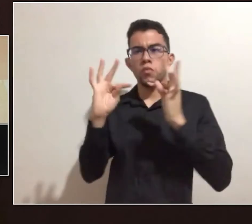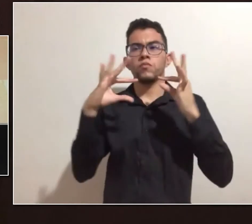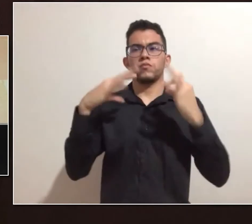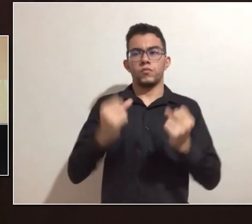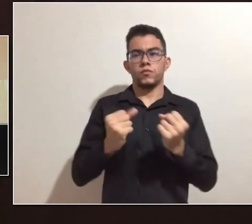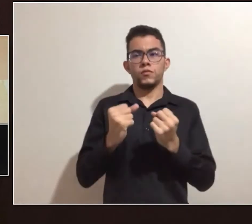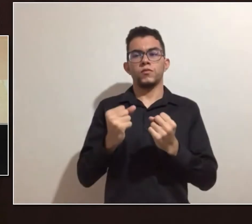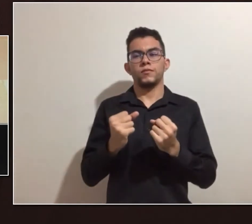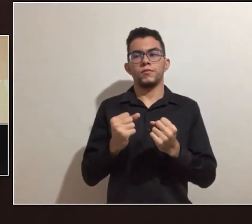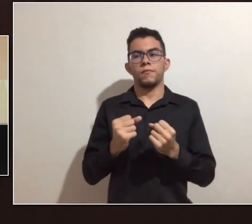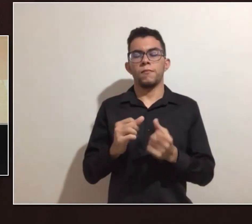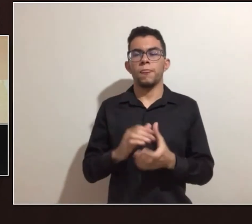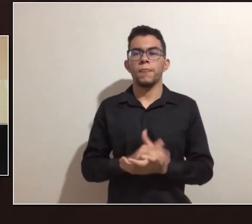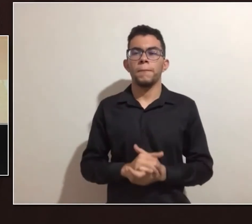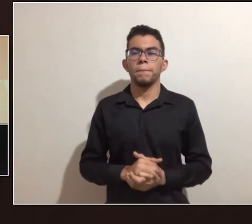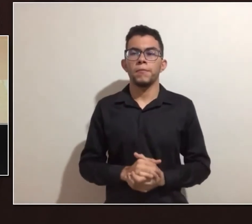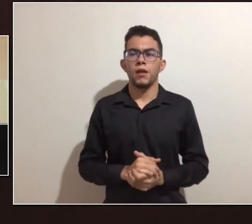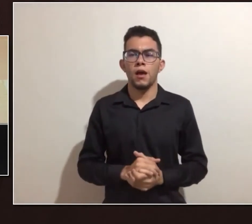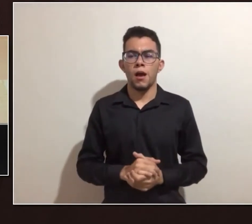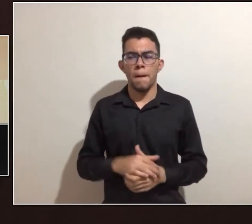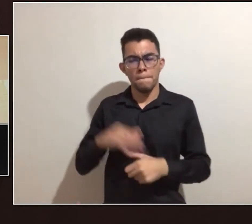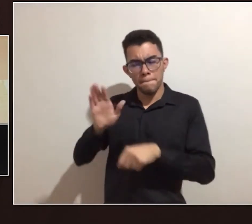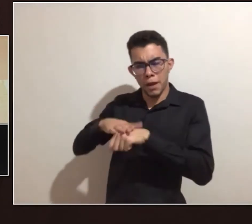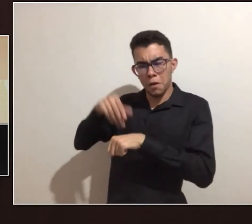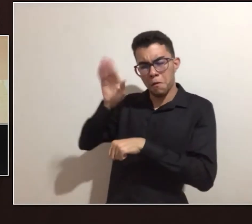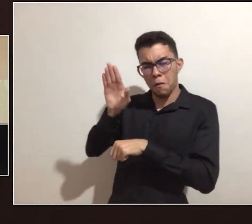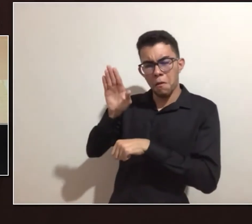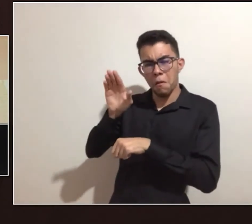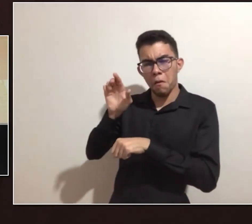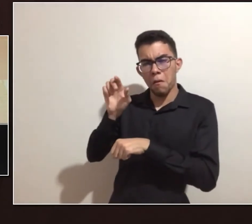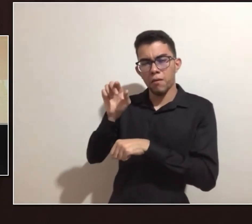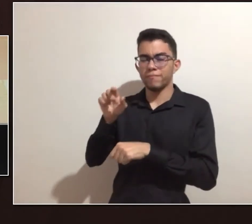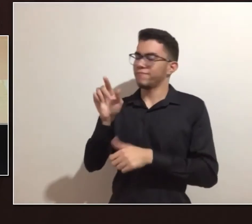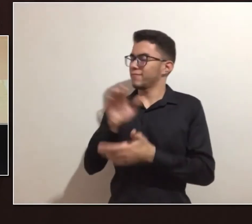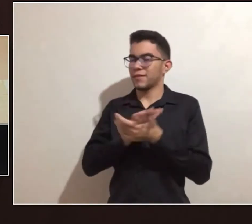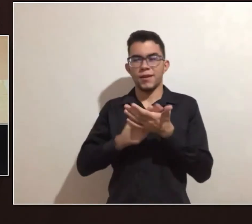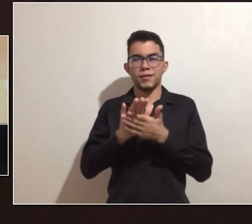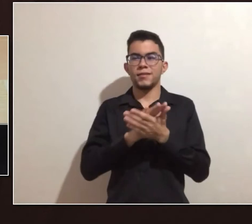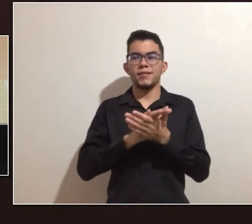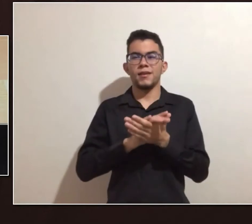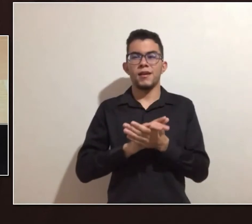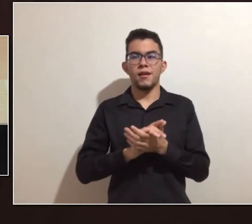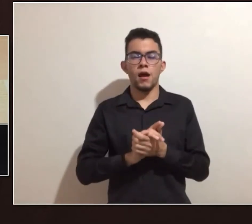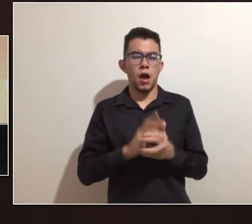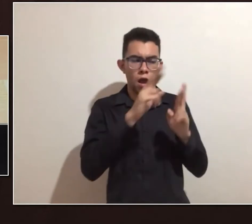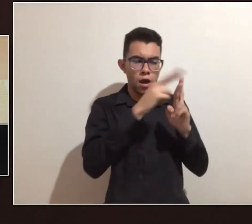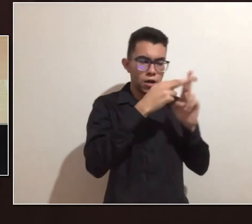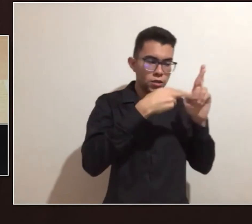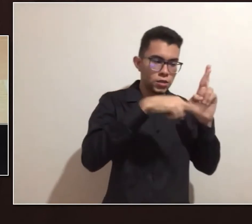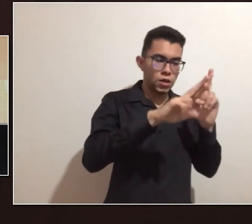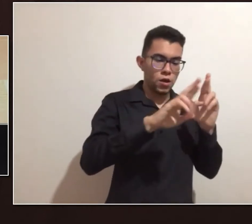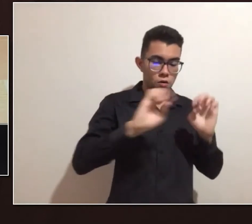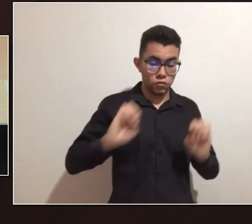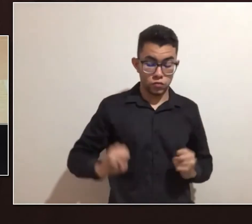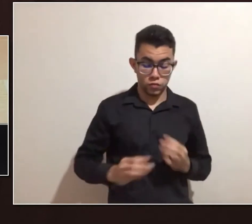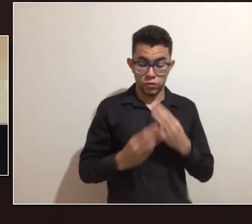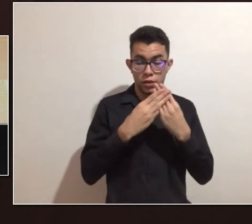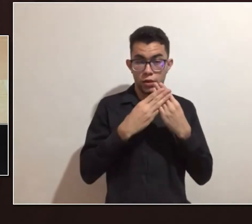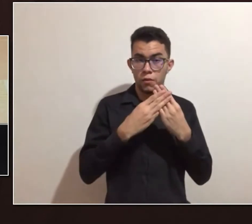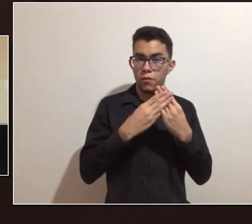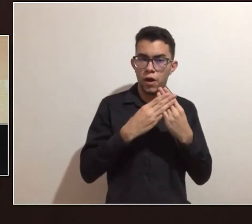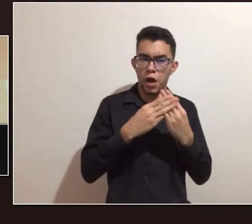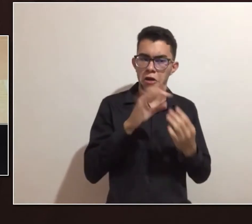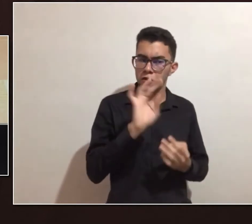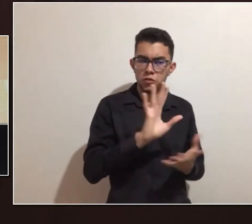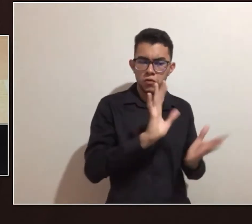Tem uma coisa melhor do que essa? A religião judaica é só para os judeus, mas o evangelho é para todos.